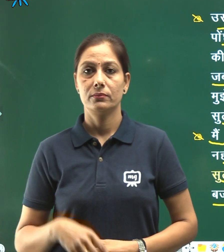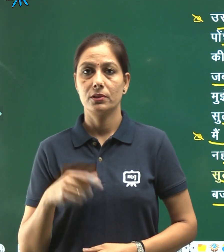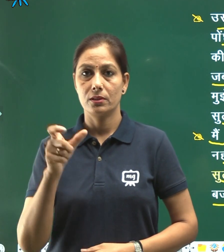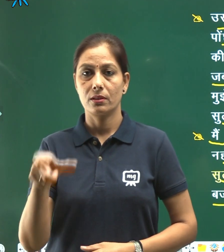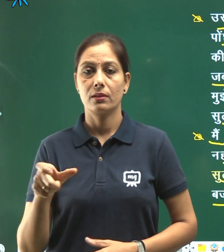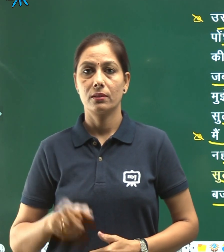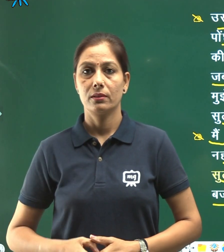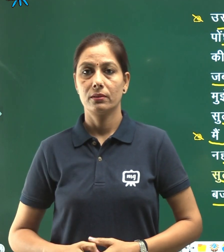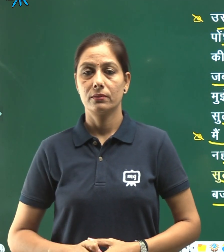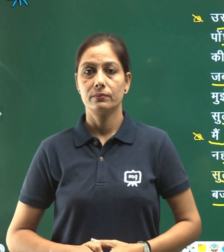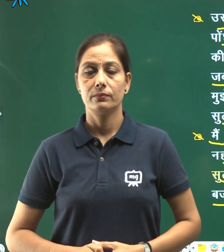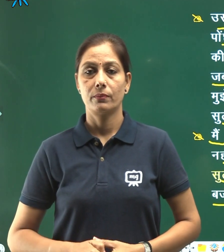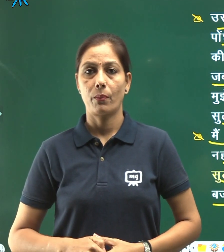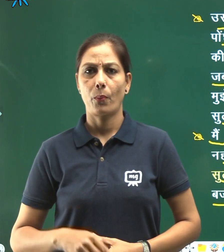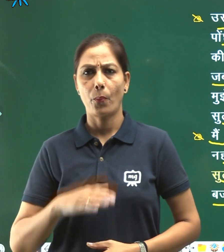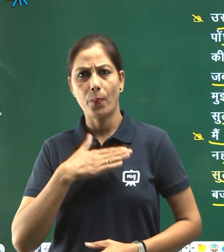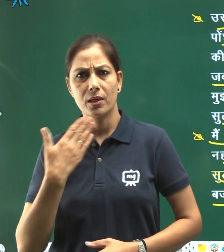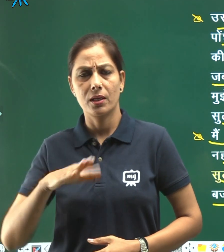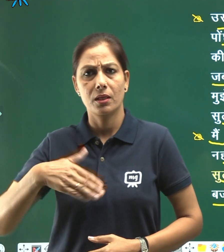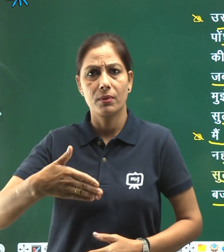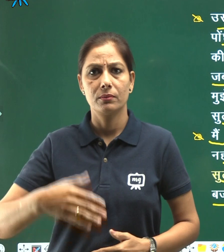जिसने मरते दम तक